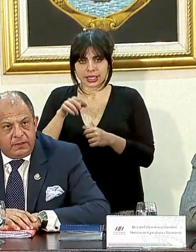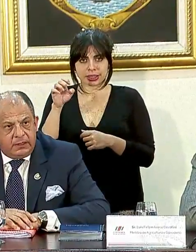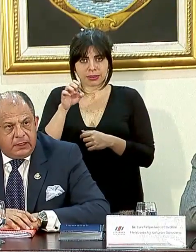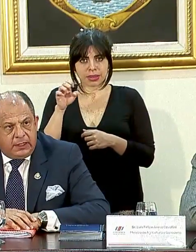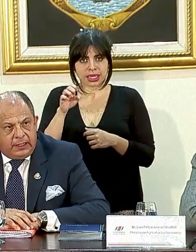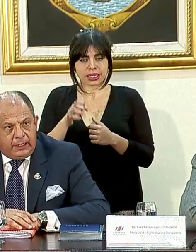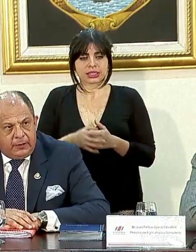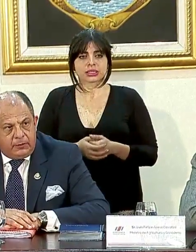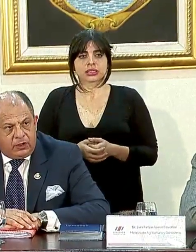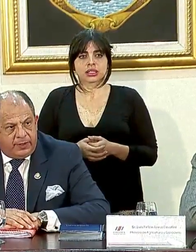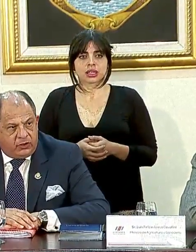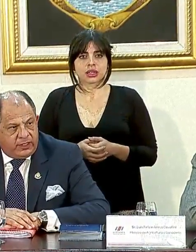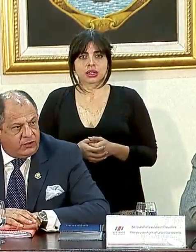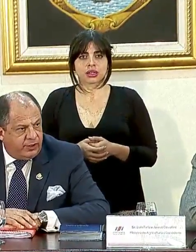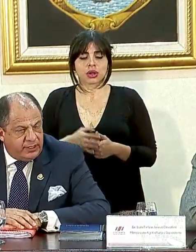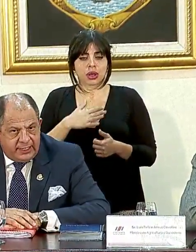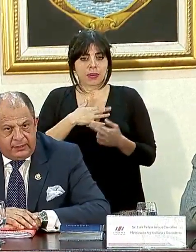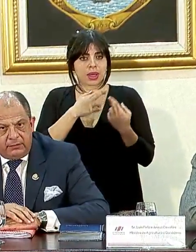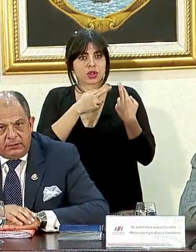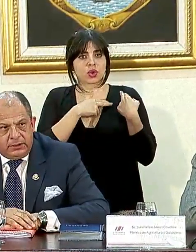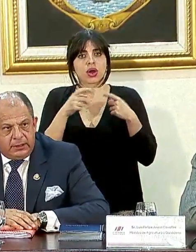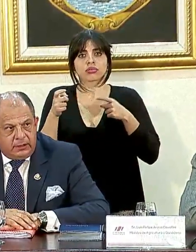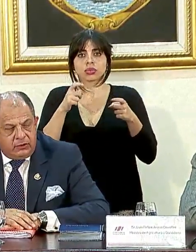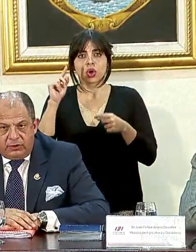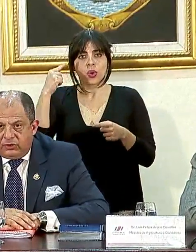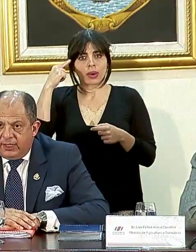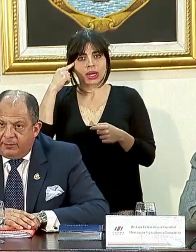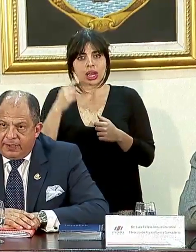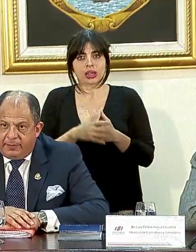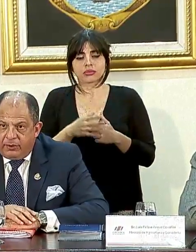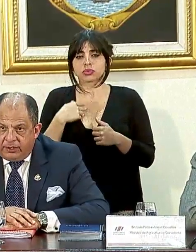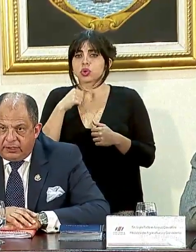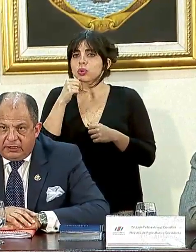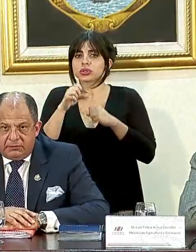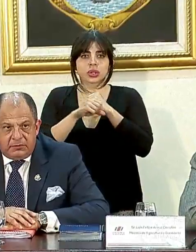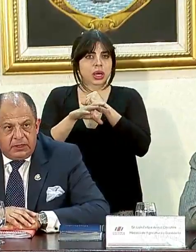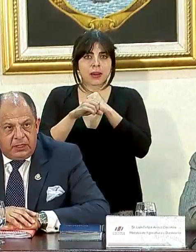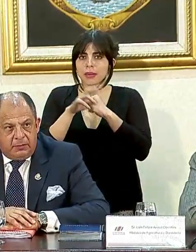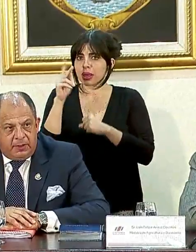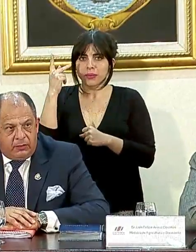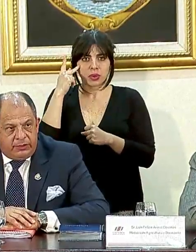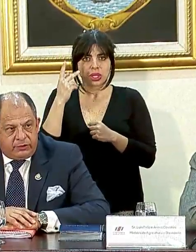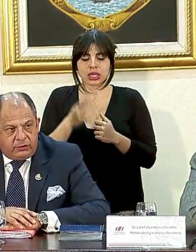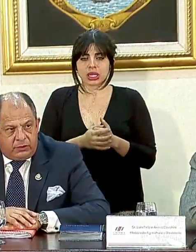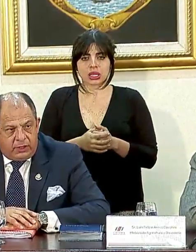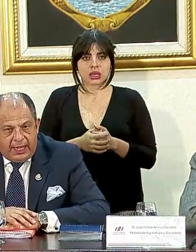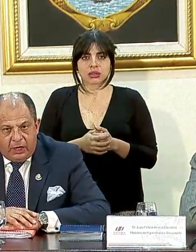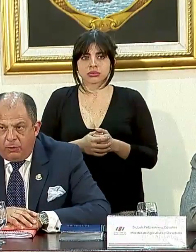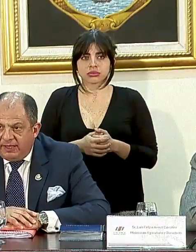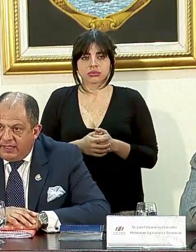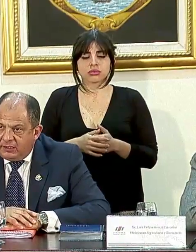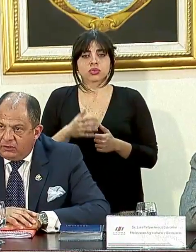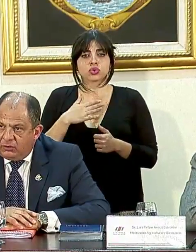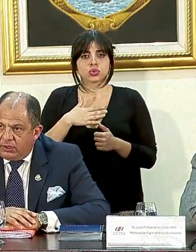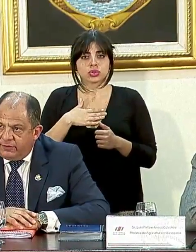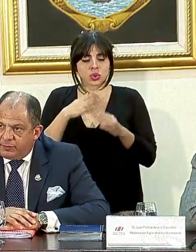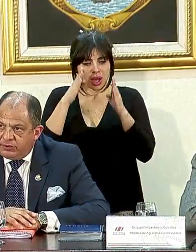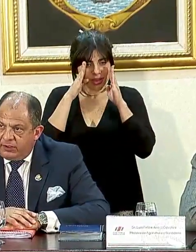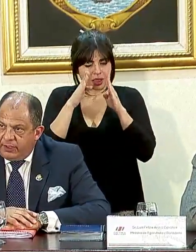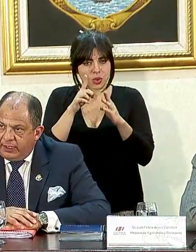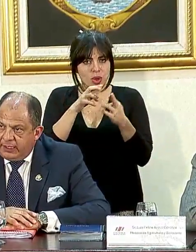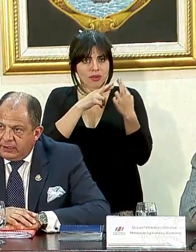emergencia. Lo que me toca es gobernar. Yo no estoy en campaña política. Me encuentro acometiendo